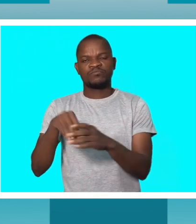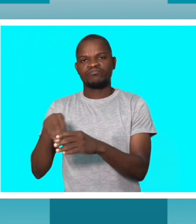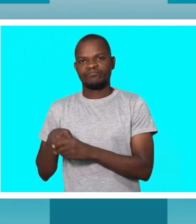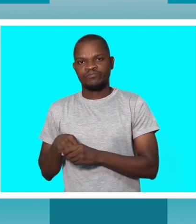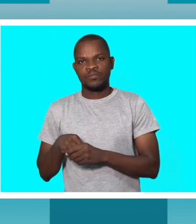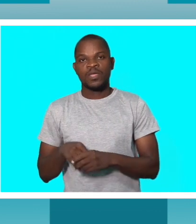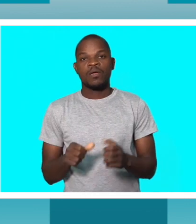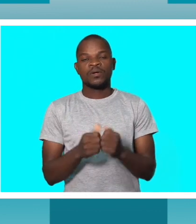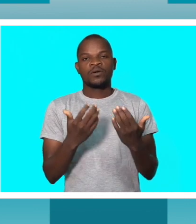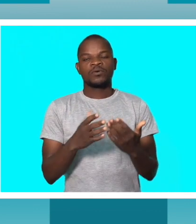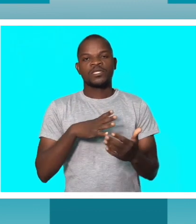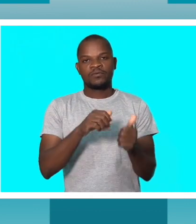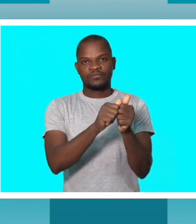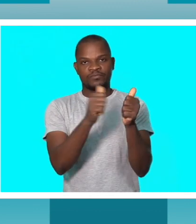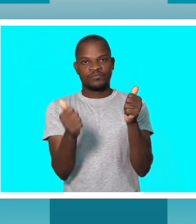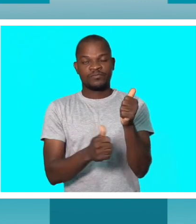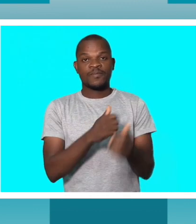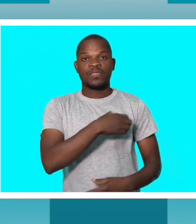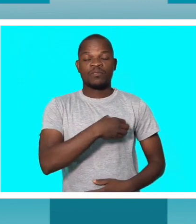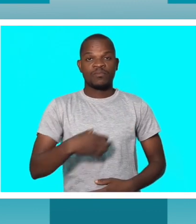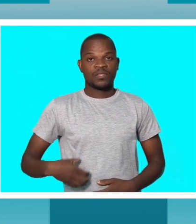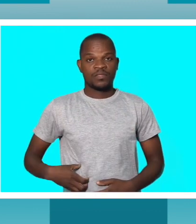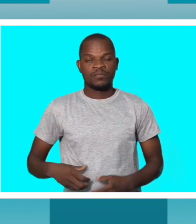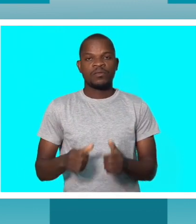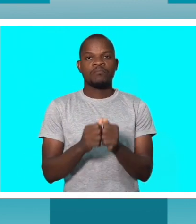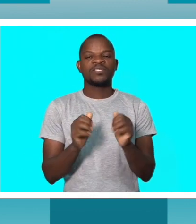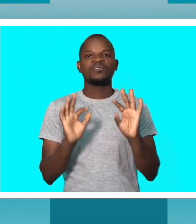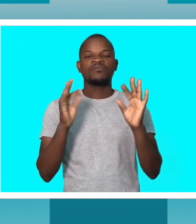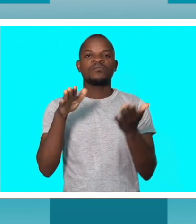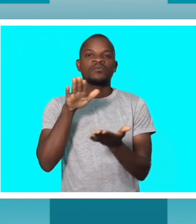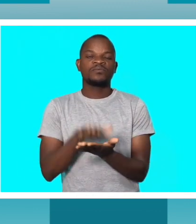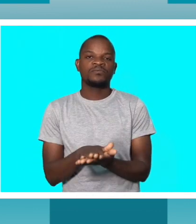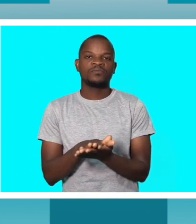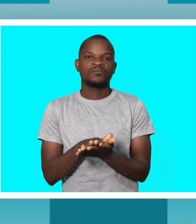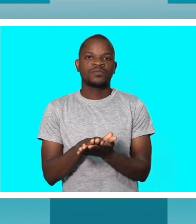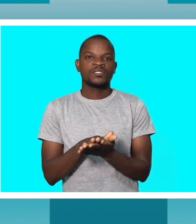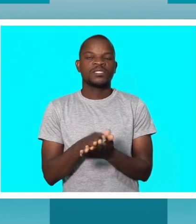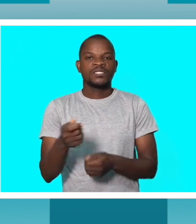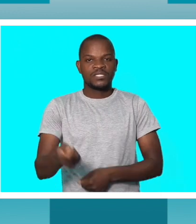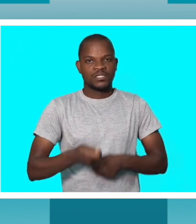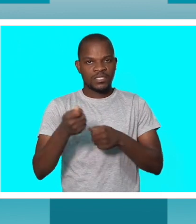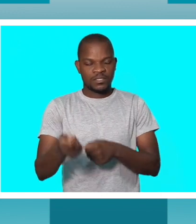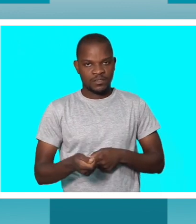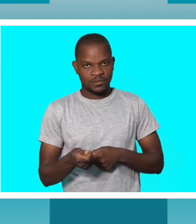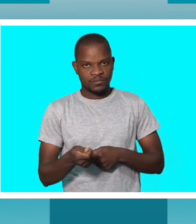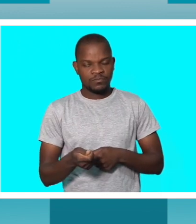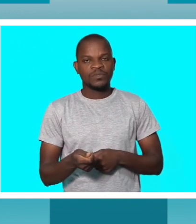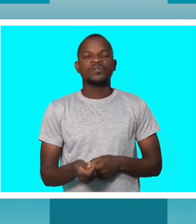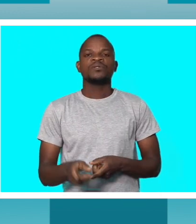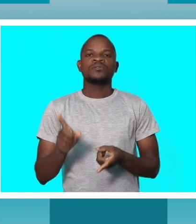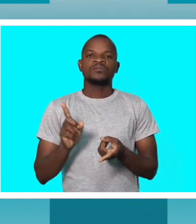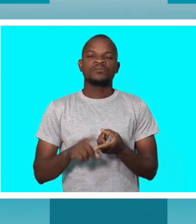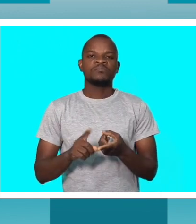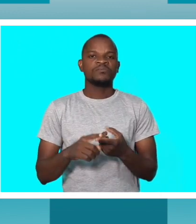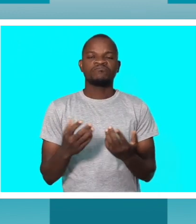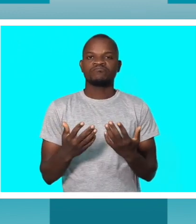as províncias. Neste momento temos o vice-presidente, só que infelizmente está baseado na província do Niassa, está baseado em Lixinga.